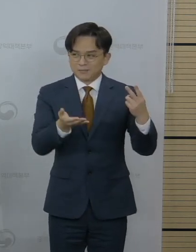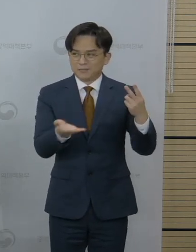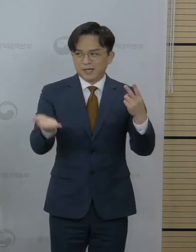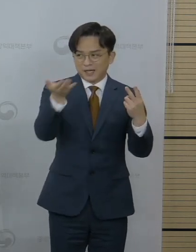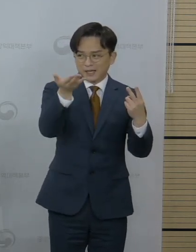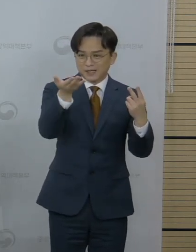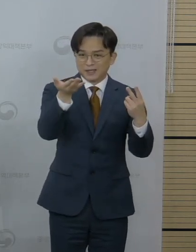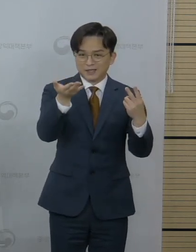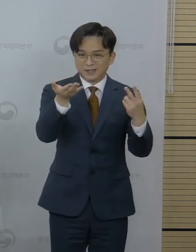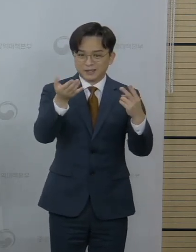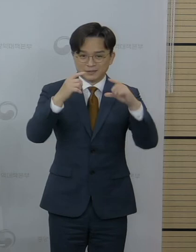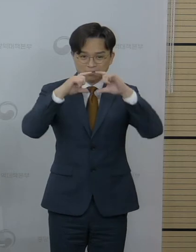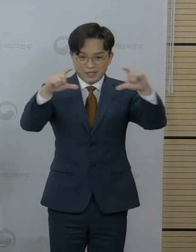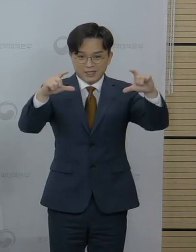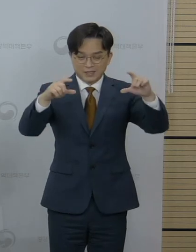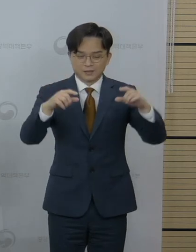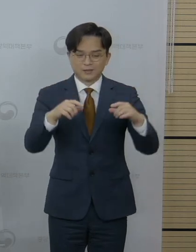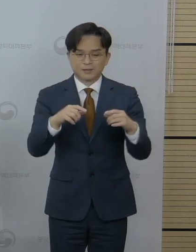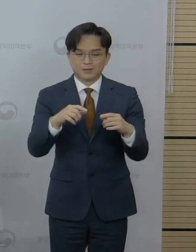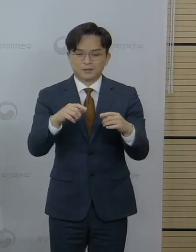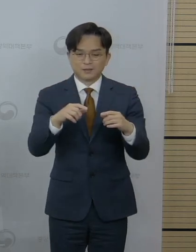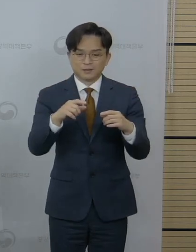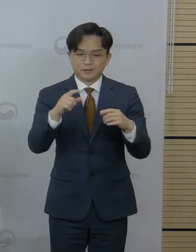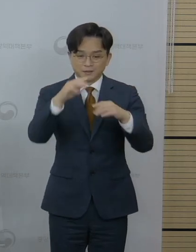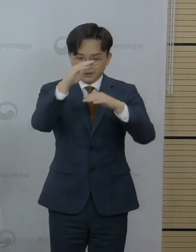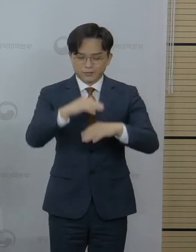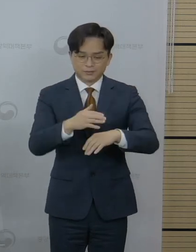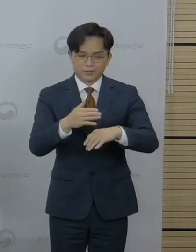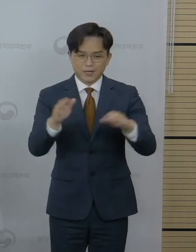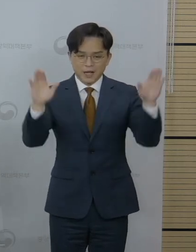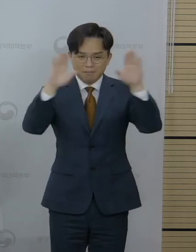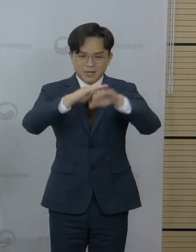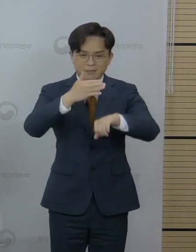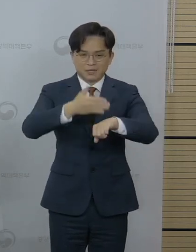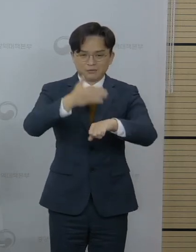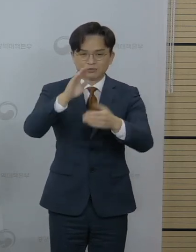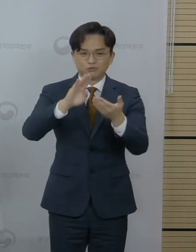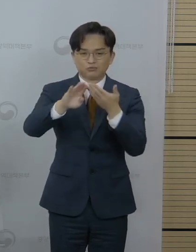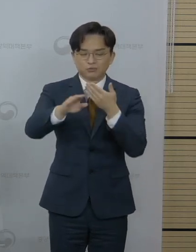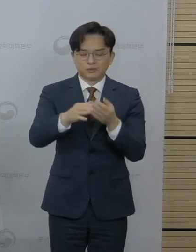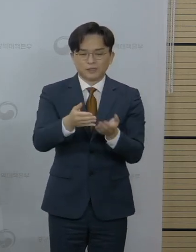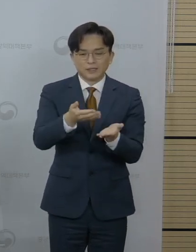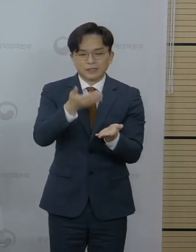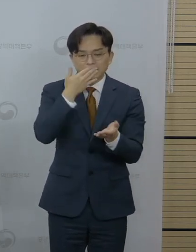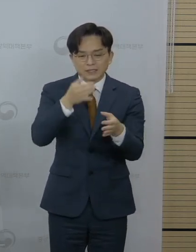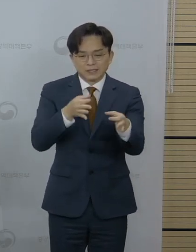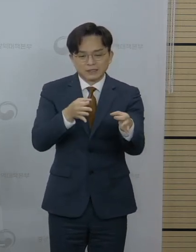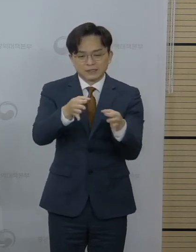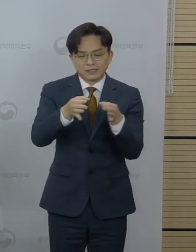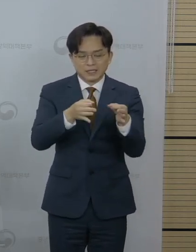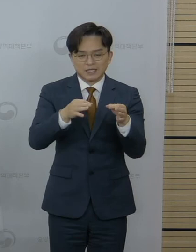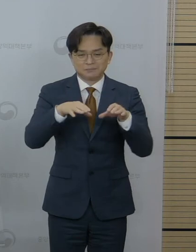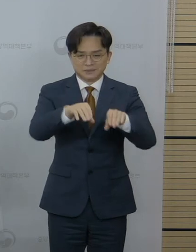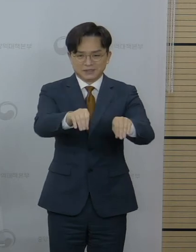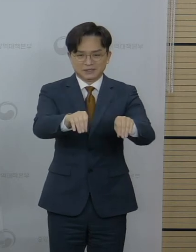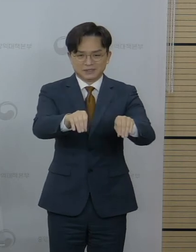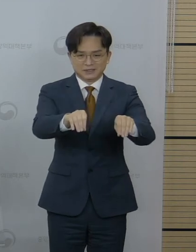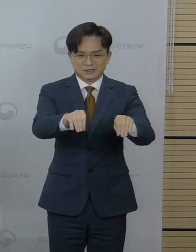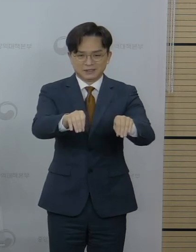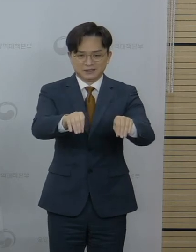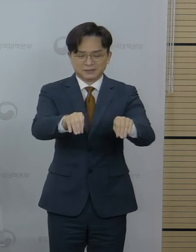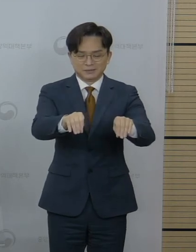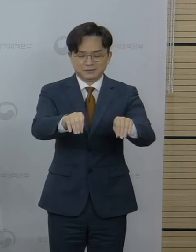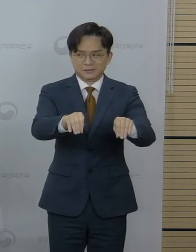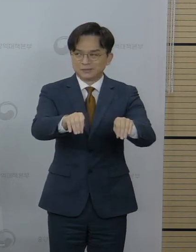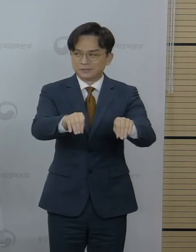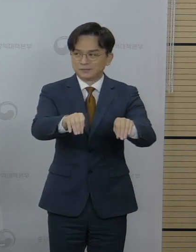밤 9시 이후에 포장 배달 이외의 음식 식당 이용 금지 조치에서 밤 8시나